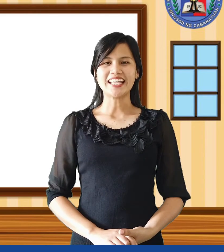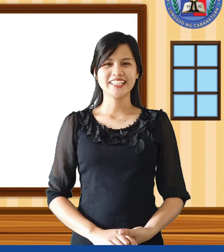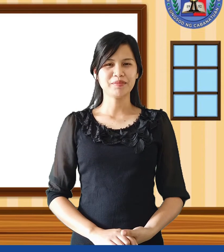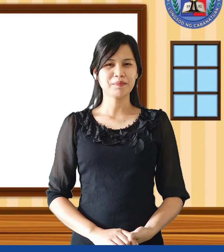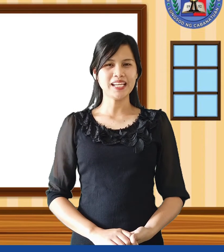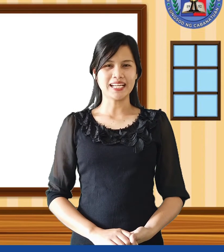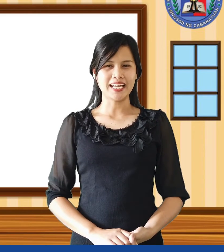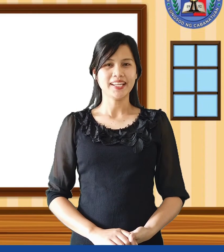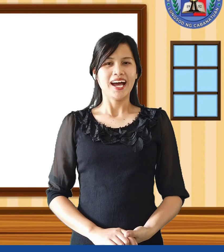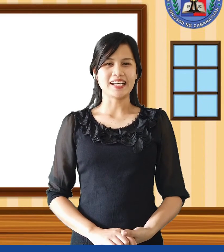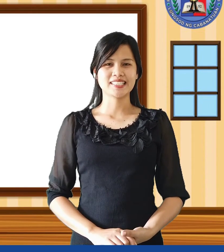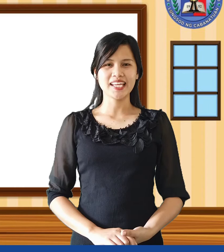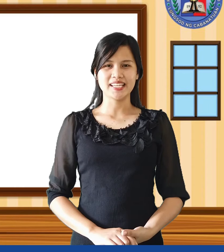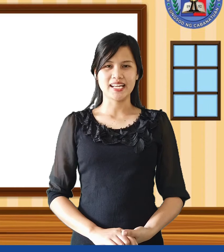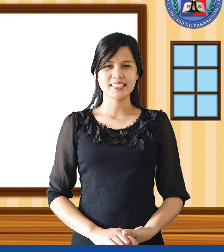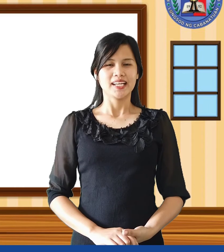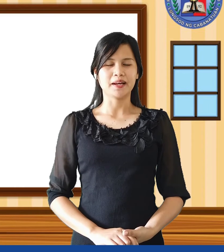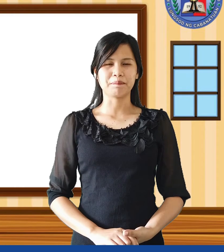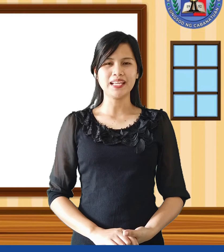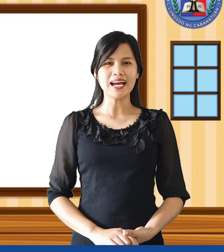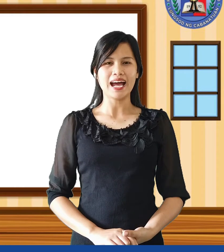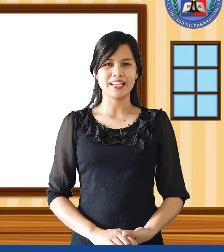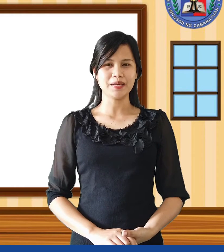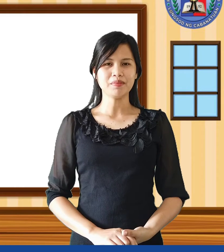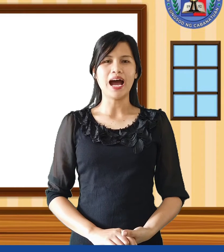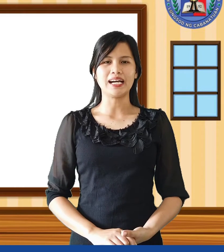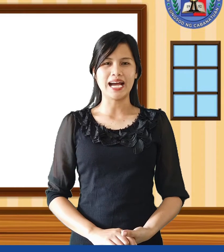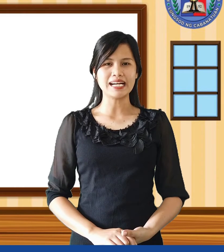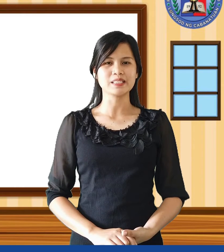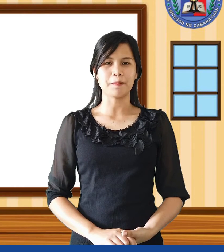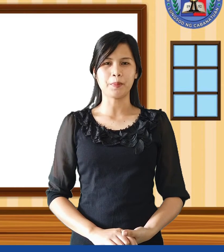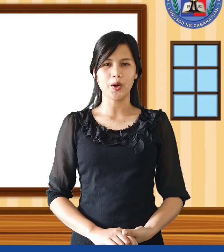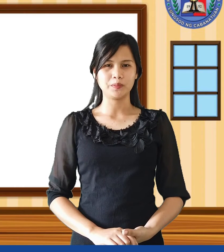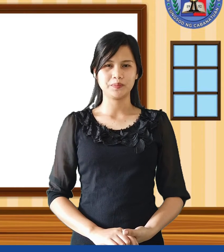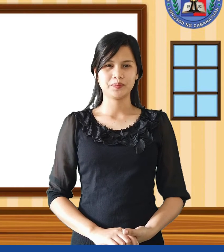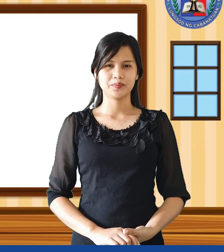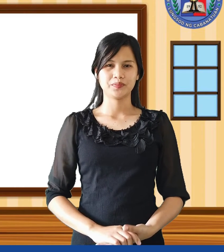Atin namang balikan ang senyas ng bilang 6 hanggang 10.